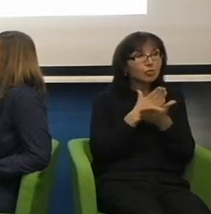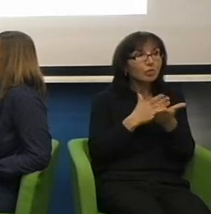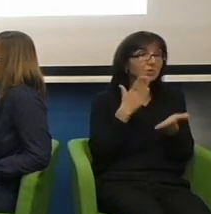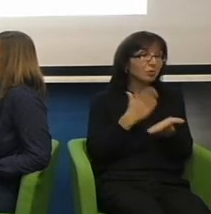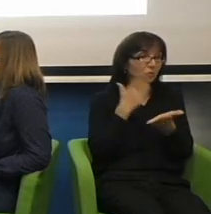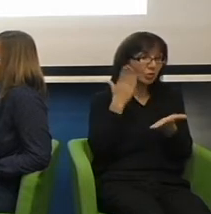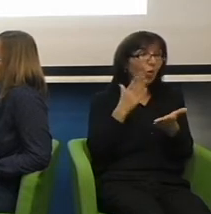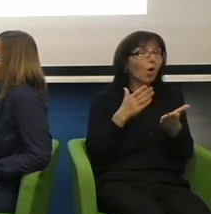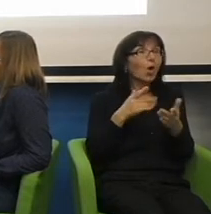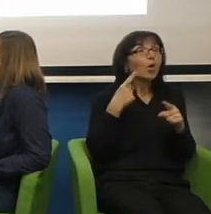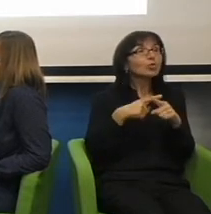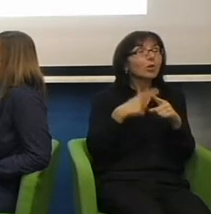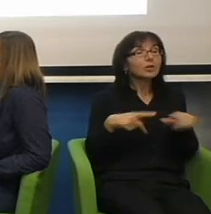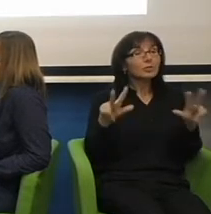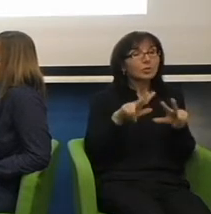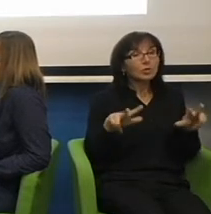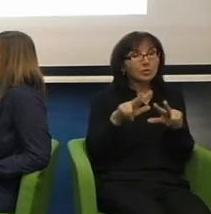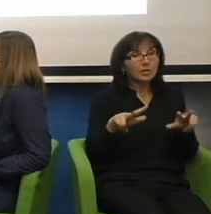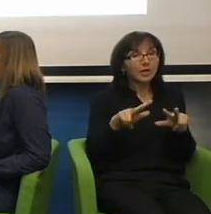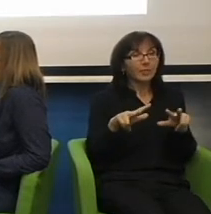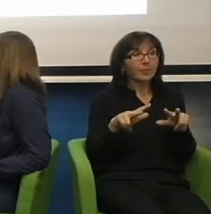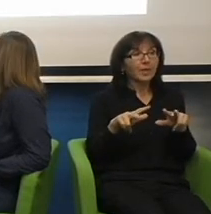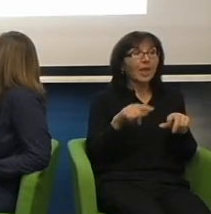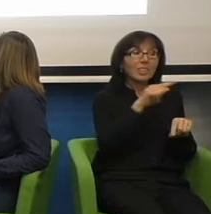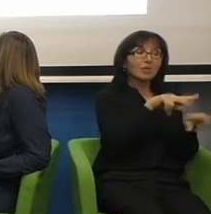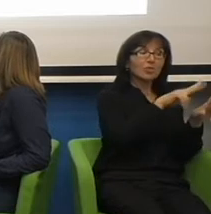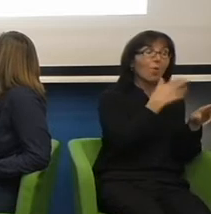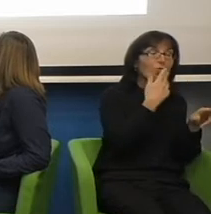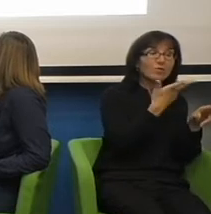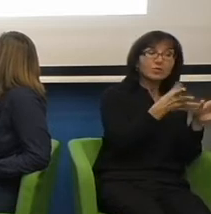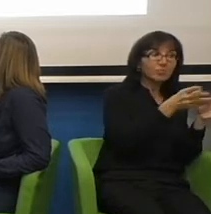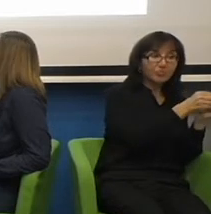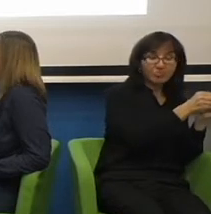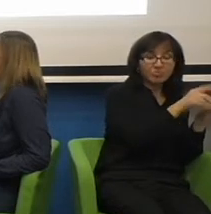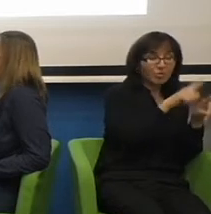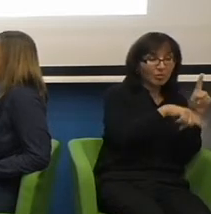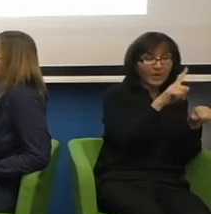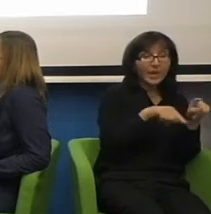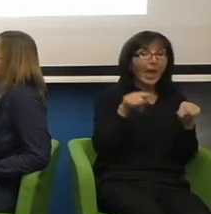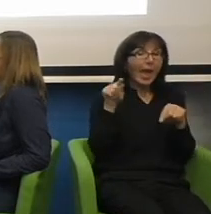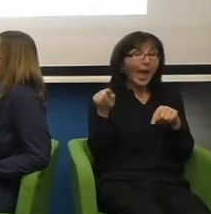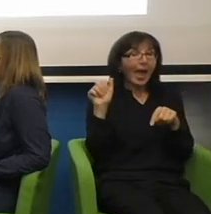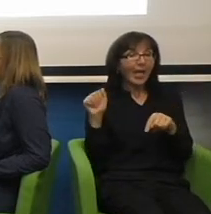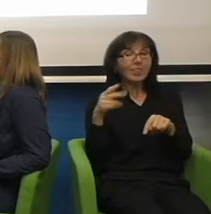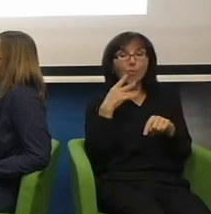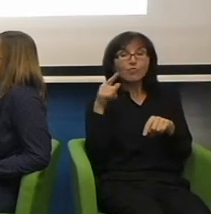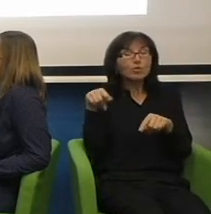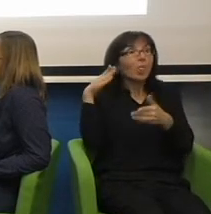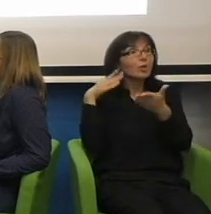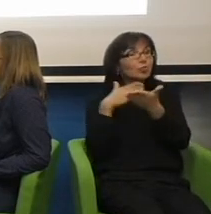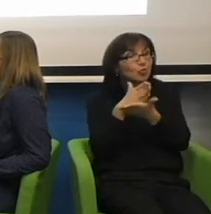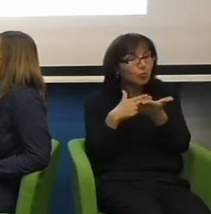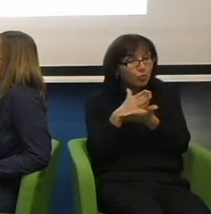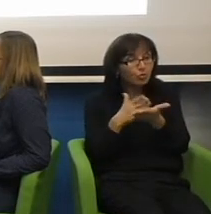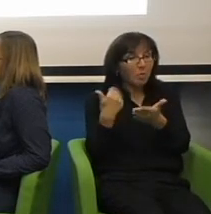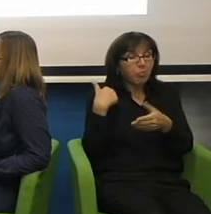raczej członkiem rodziny. Anna ma swoją wersję, oni swojej wersji nie mają, ale wiemy to, co wiemy dzisiaj. Wiemy też coś może